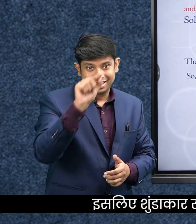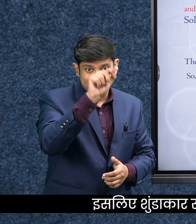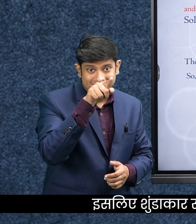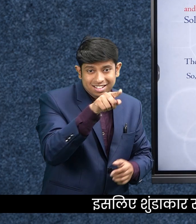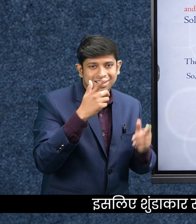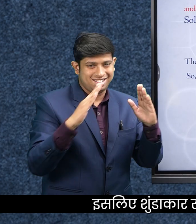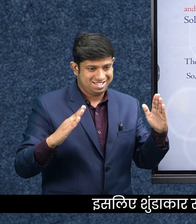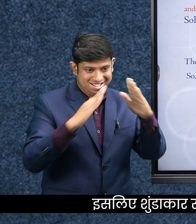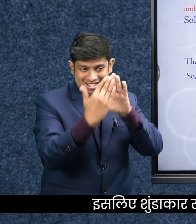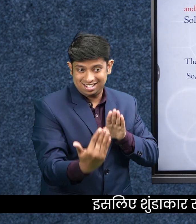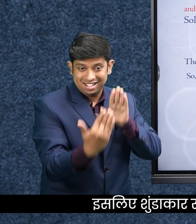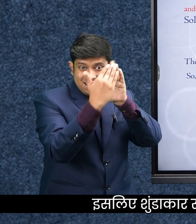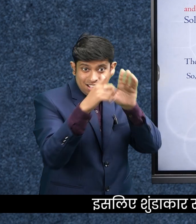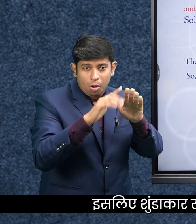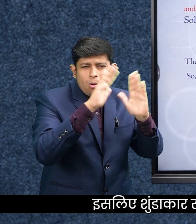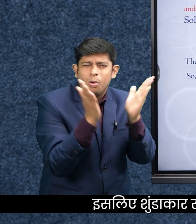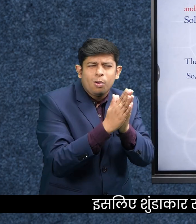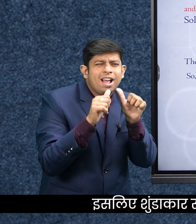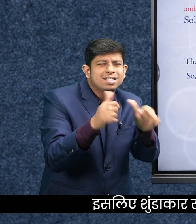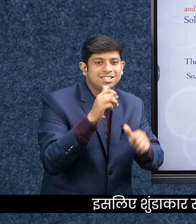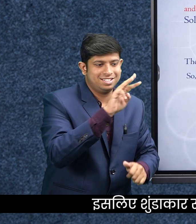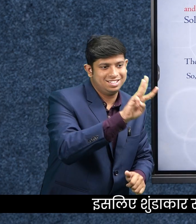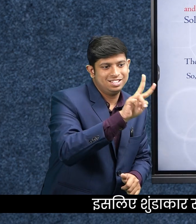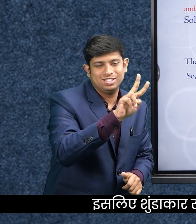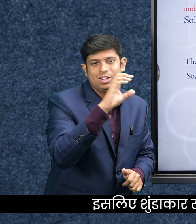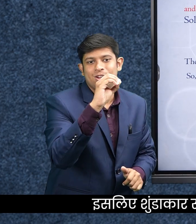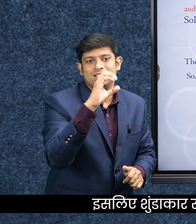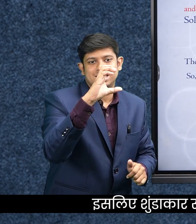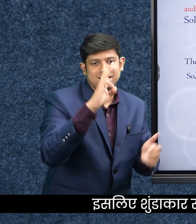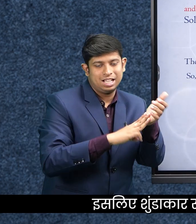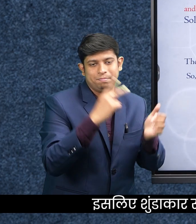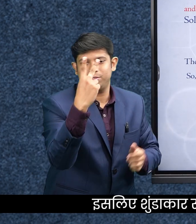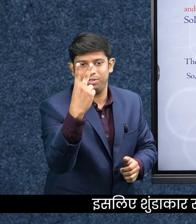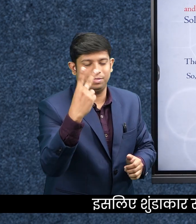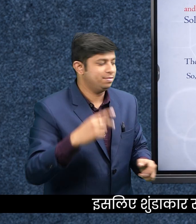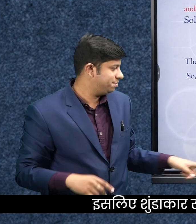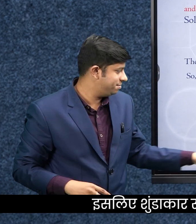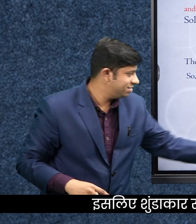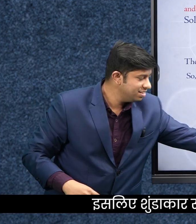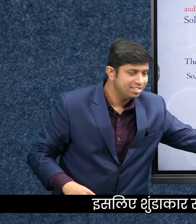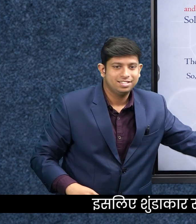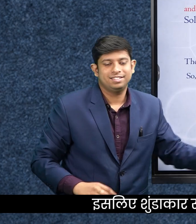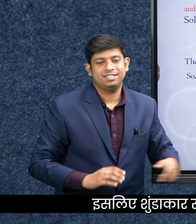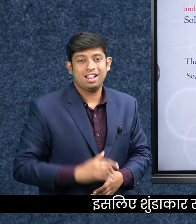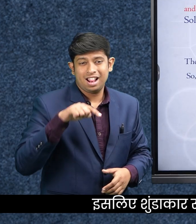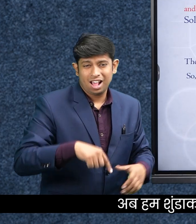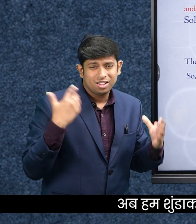इसलिए शुंडाकार स्तंभ का पार्श्व पृष्ठीय क्षेत्रफल इज इक्वल 320 सेमी स्क्वायर। अब